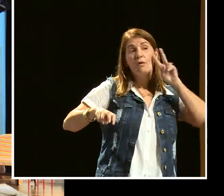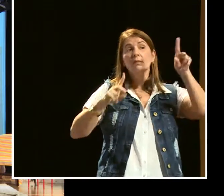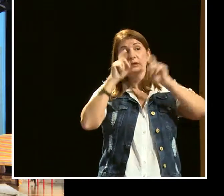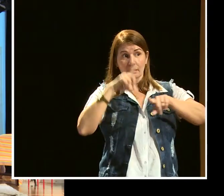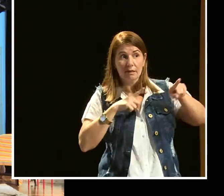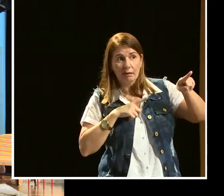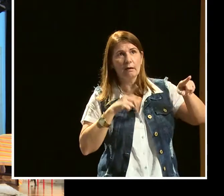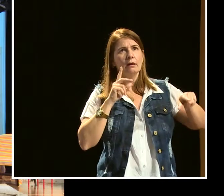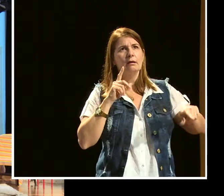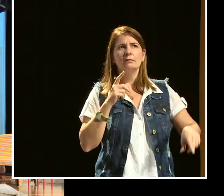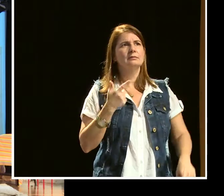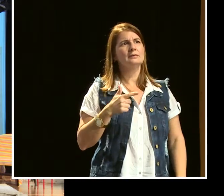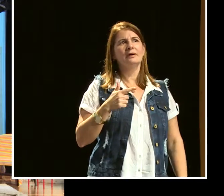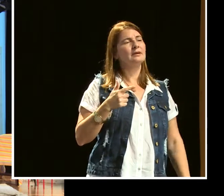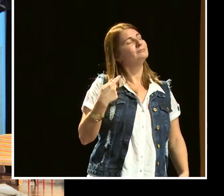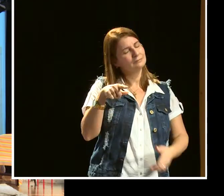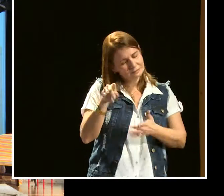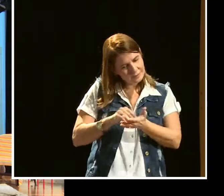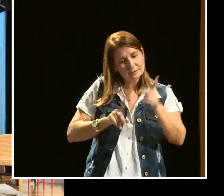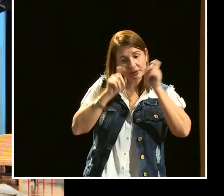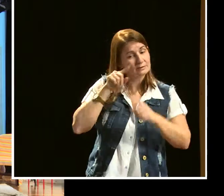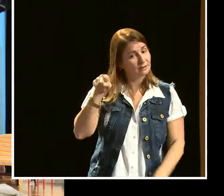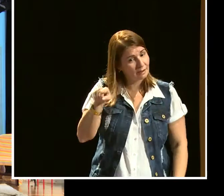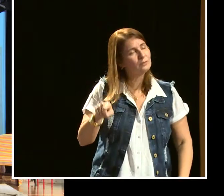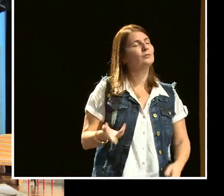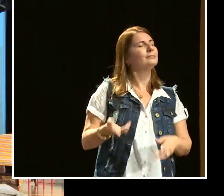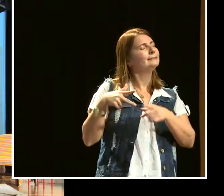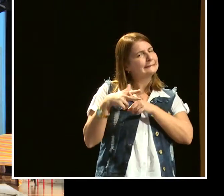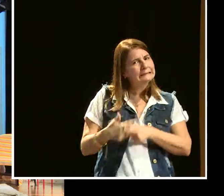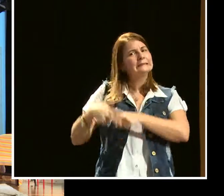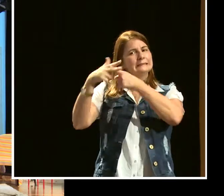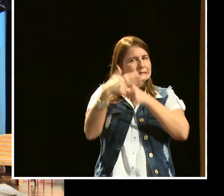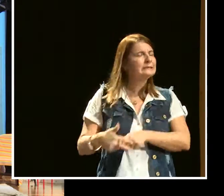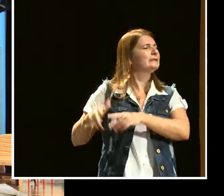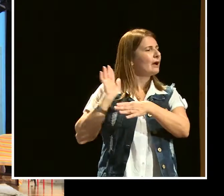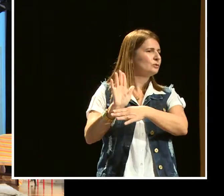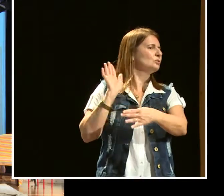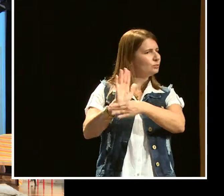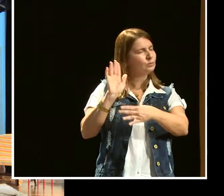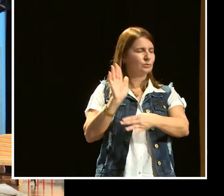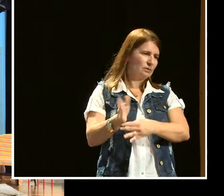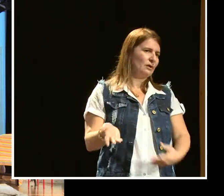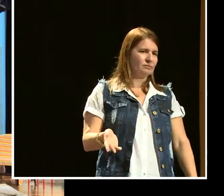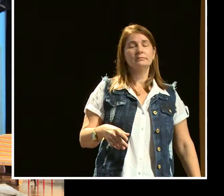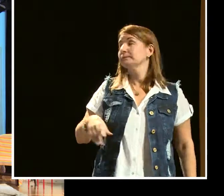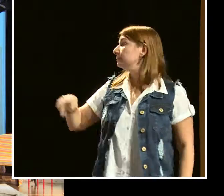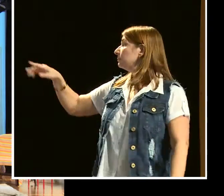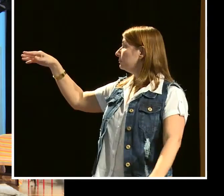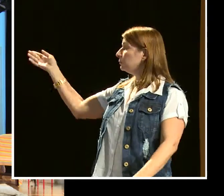disso, nós conversávamos com esses alunos e mostrávamos, cadê a expressão? E é mesmo, eu estou sem expressão. Então,